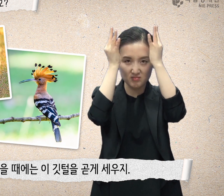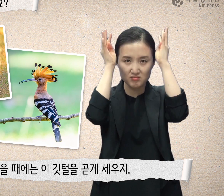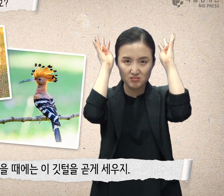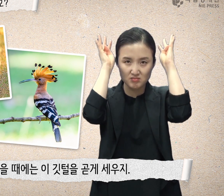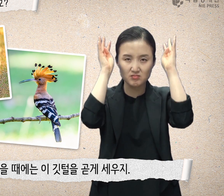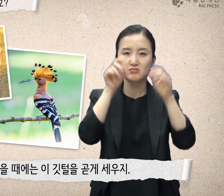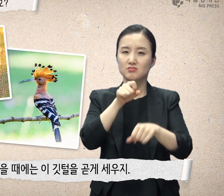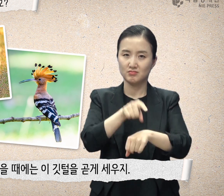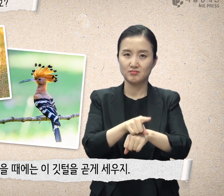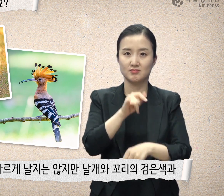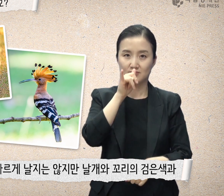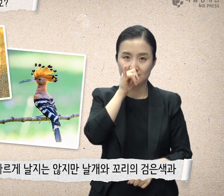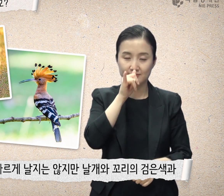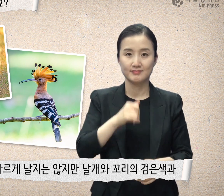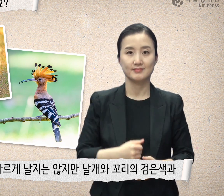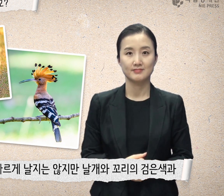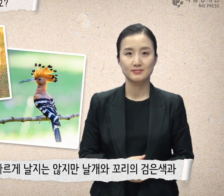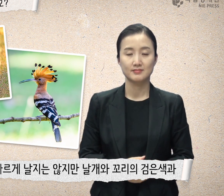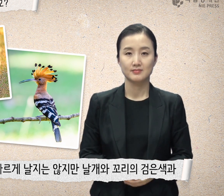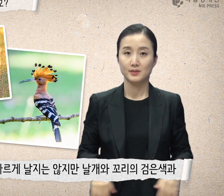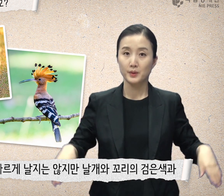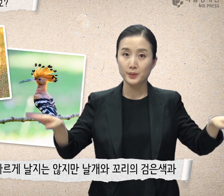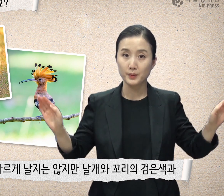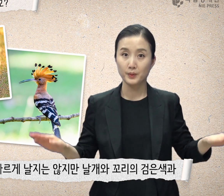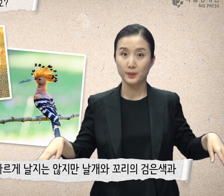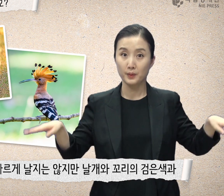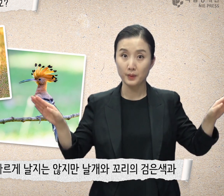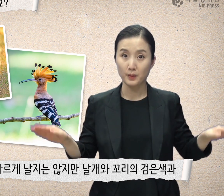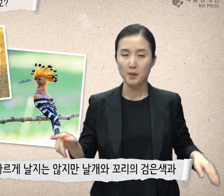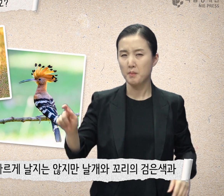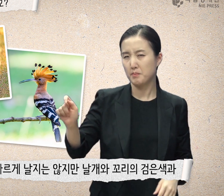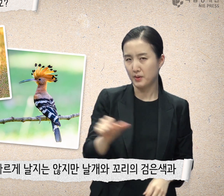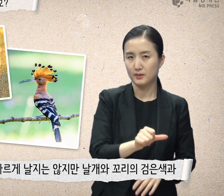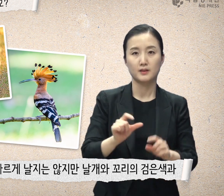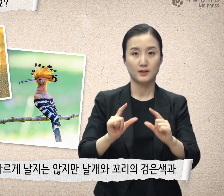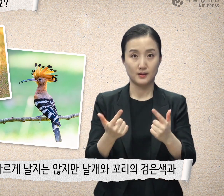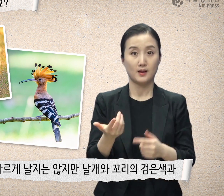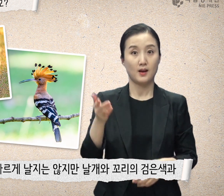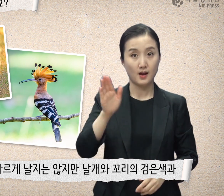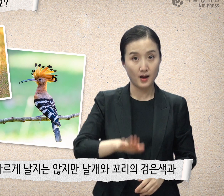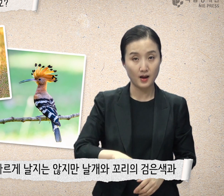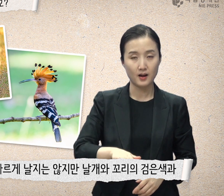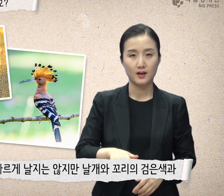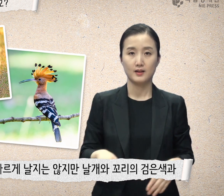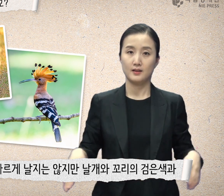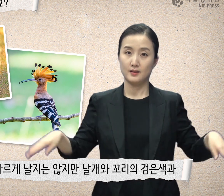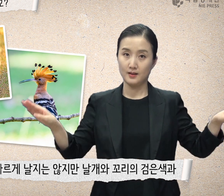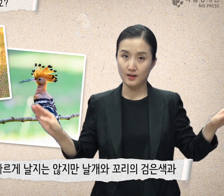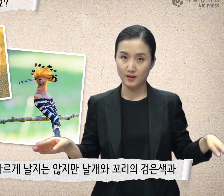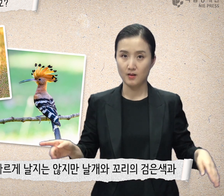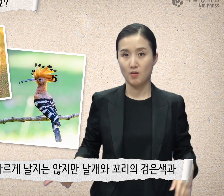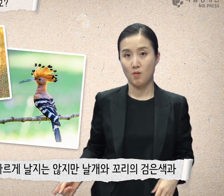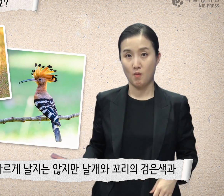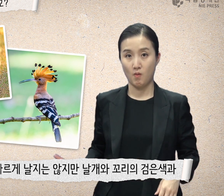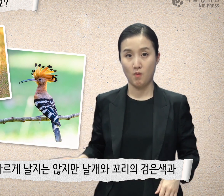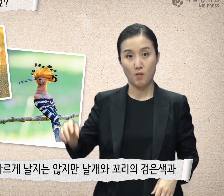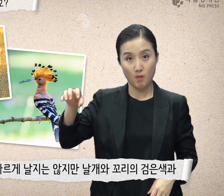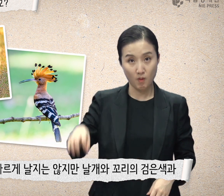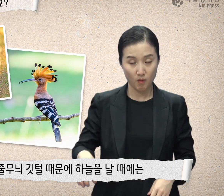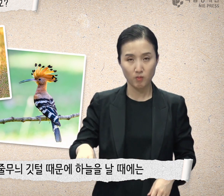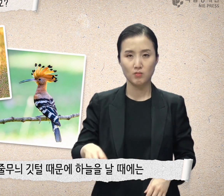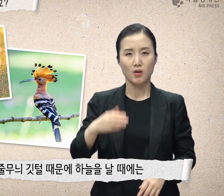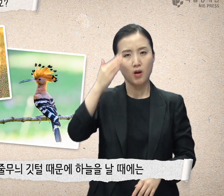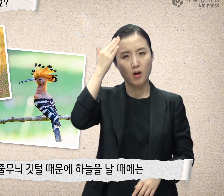세우지 푸틴은 아주 빠르게 날 지는 않지만 날개와 꼬리 에 검은 색과